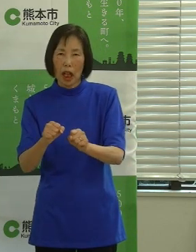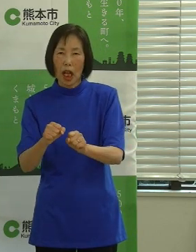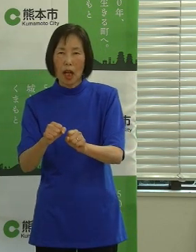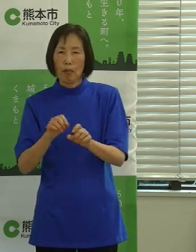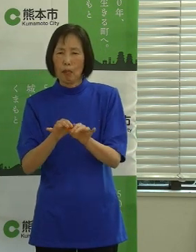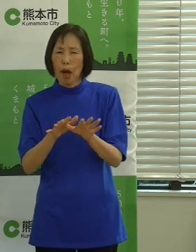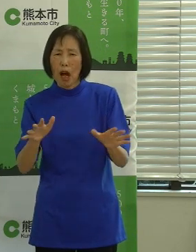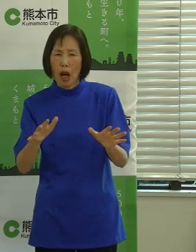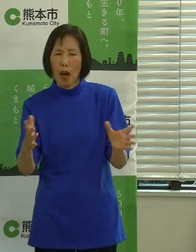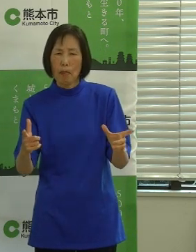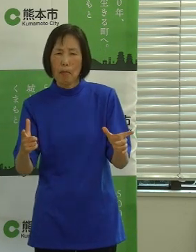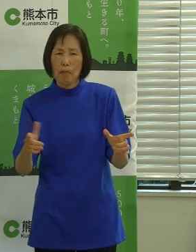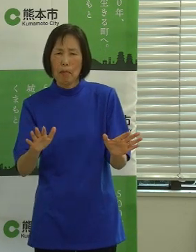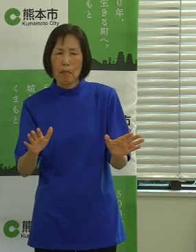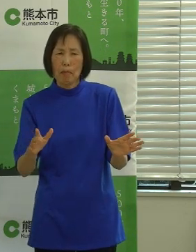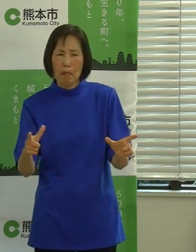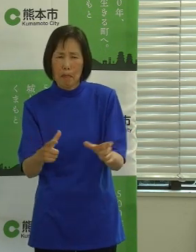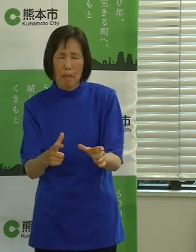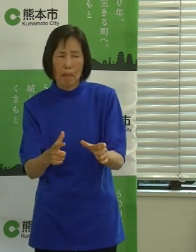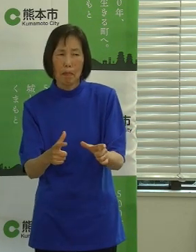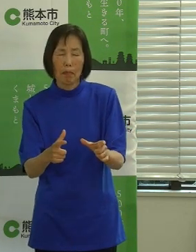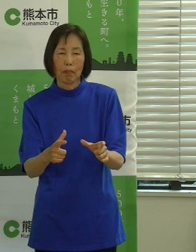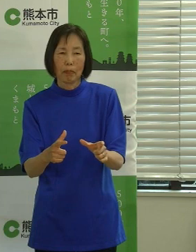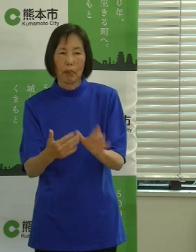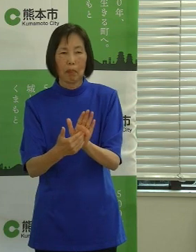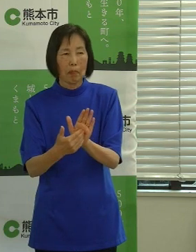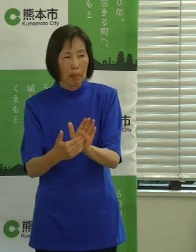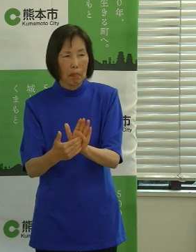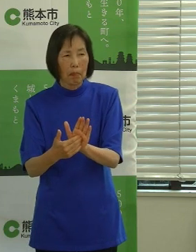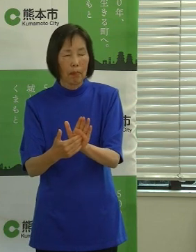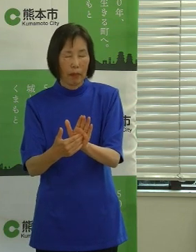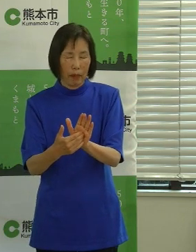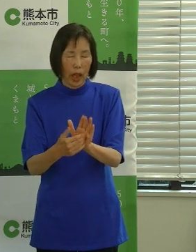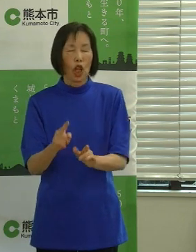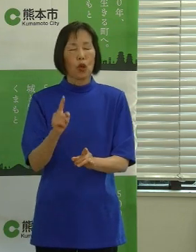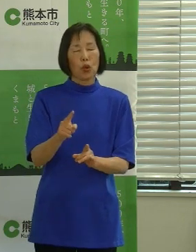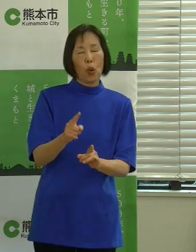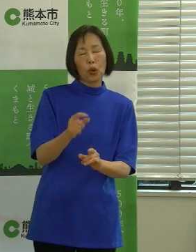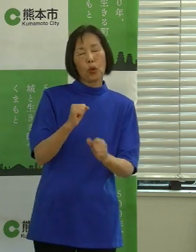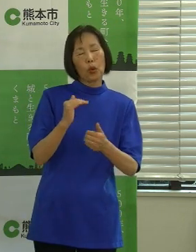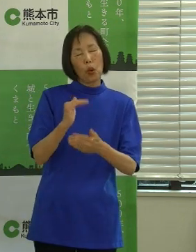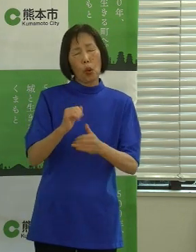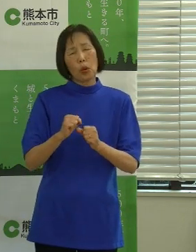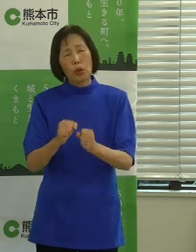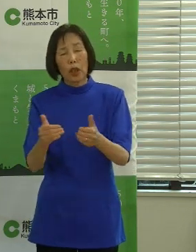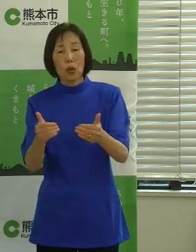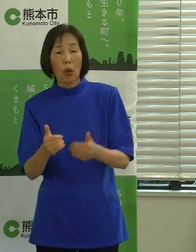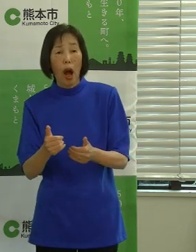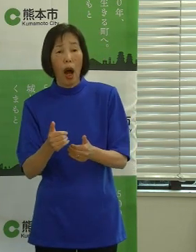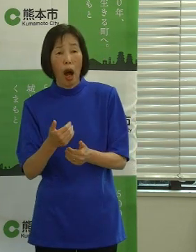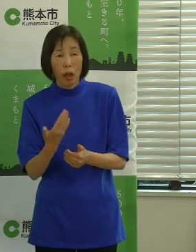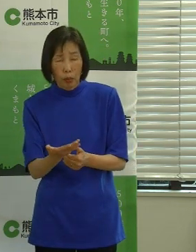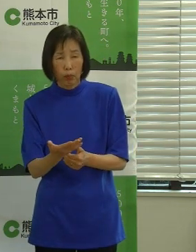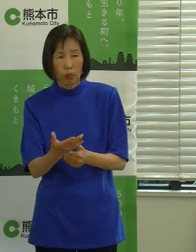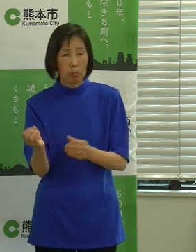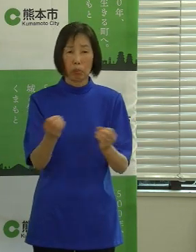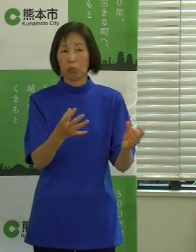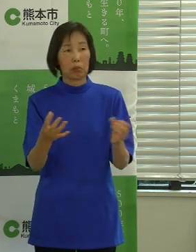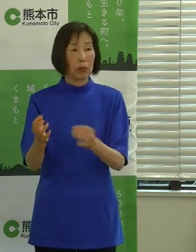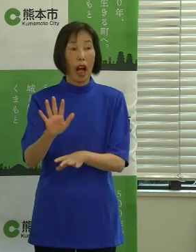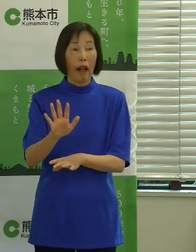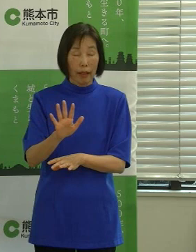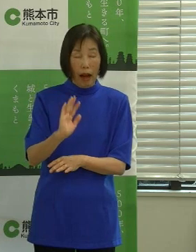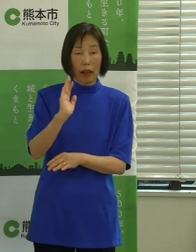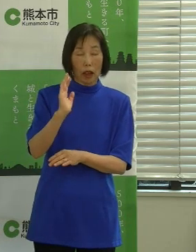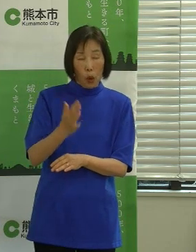を、我々は取りました。そこまでやるのかっていう議論も結構ありましたよ。だから今この減少傾向